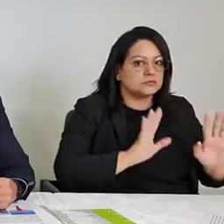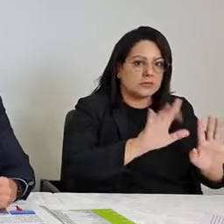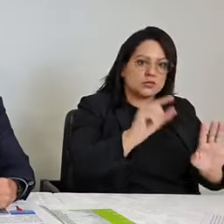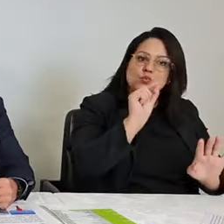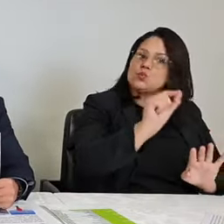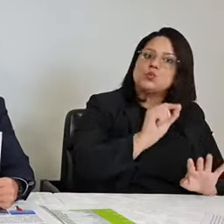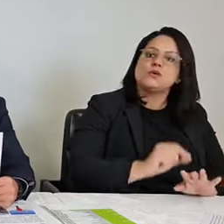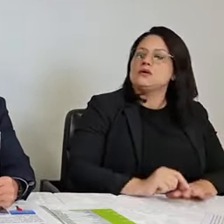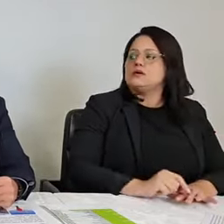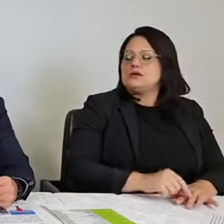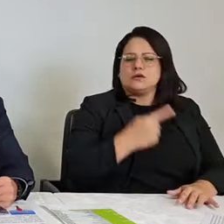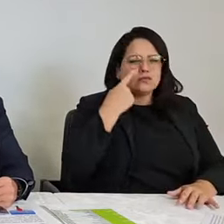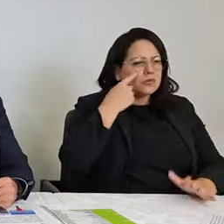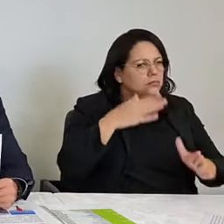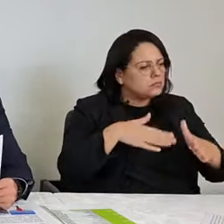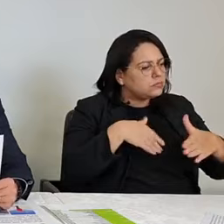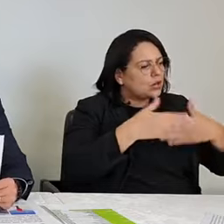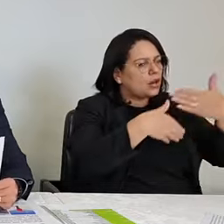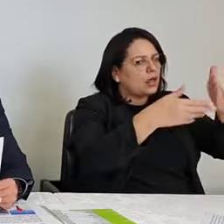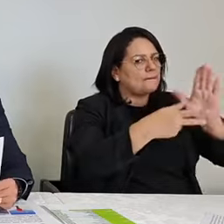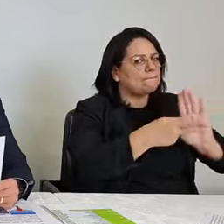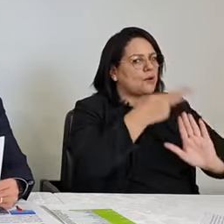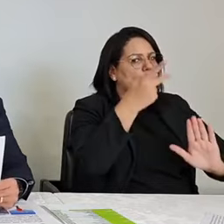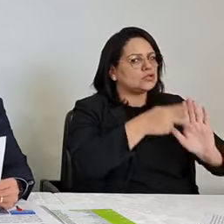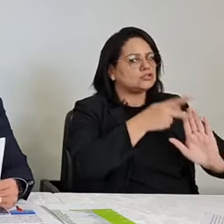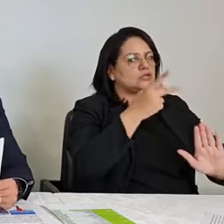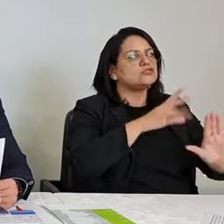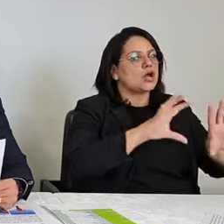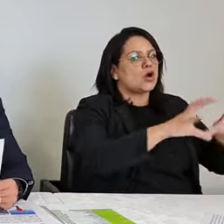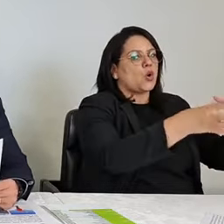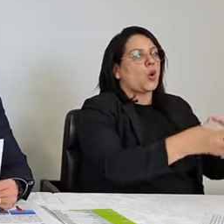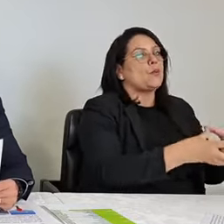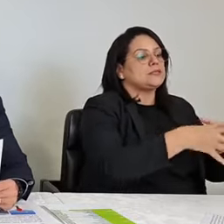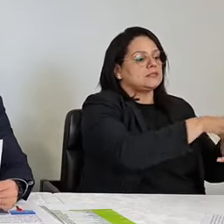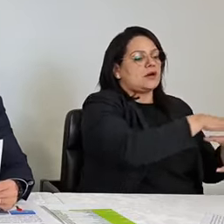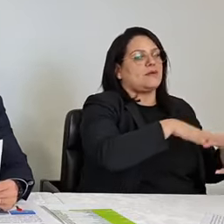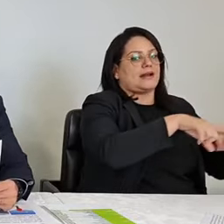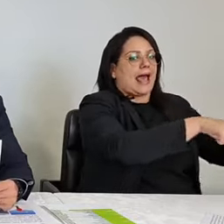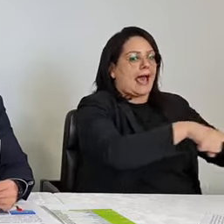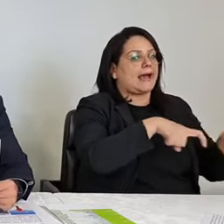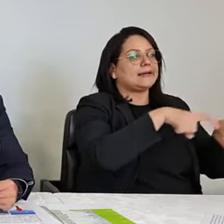simples andar desse projeto em Brasília, que está na Comissão de Agricultura,